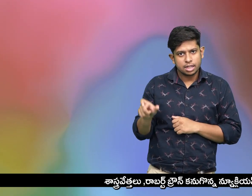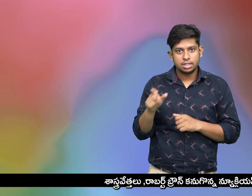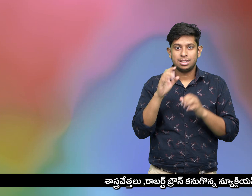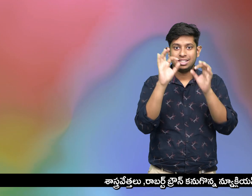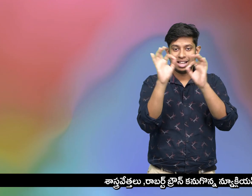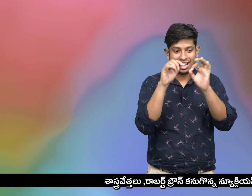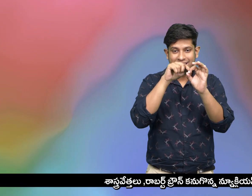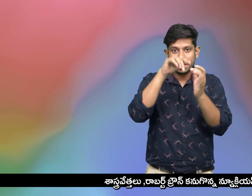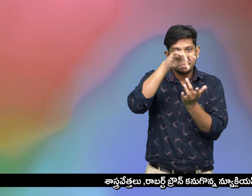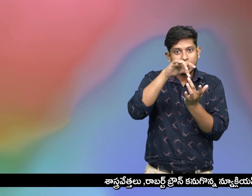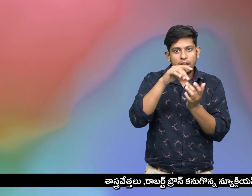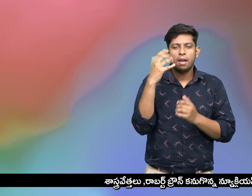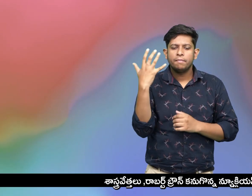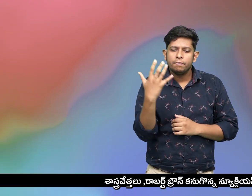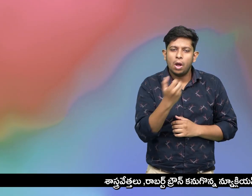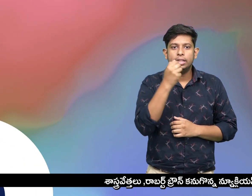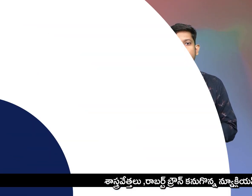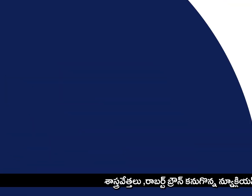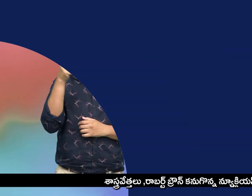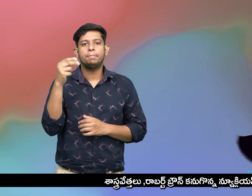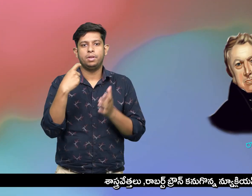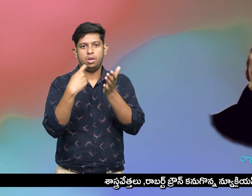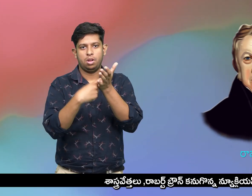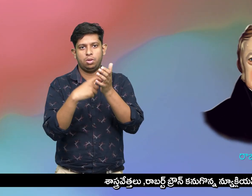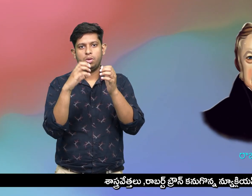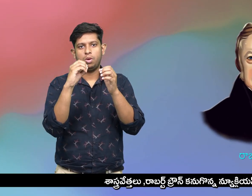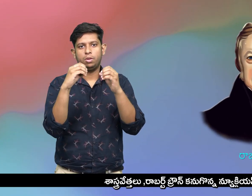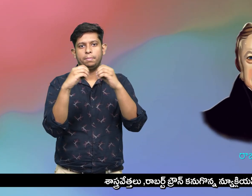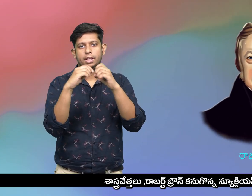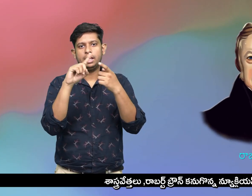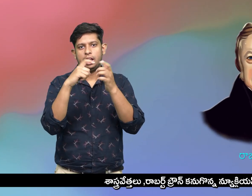శాస్త్రవేత్తలు రాబర్ట్ బ్రౌన్ కనుగొన్న న్యూక్లియస్.